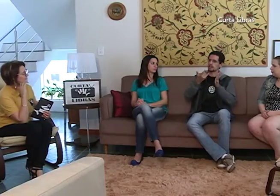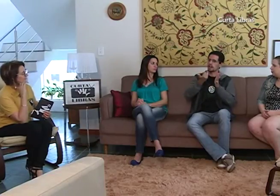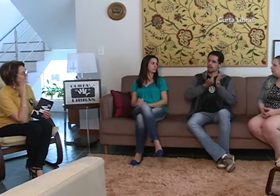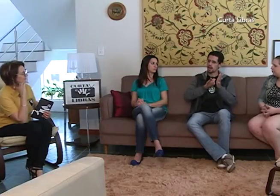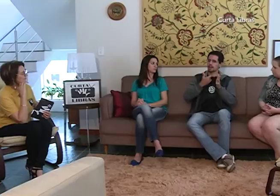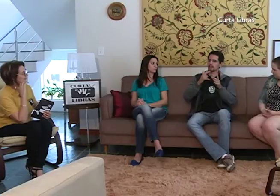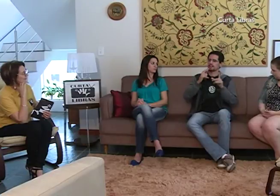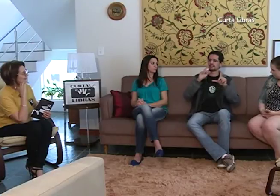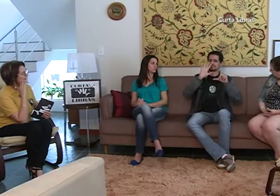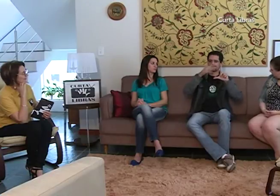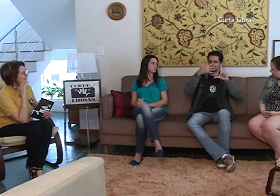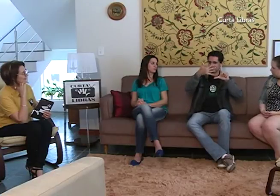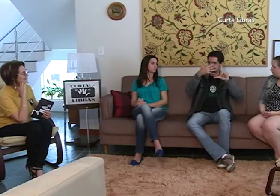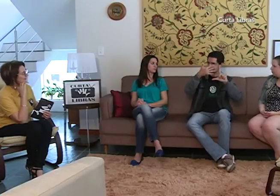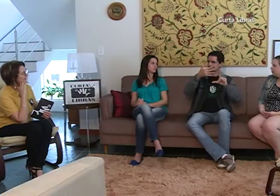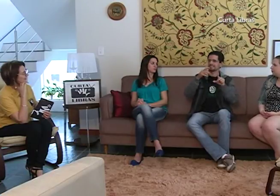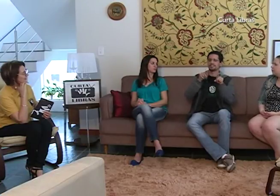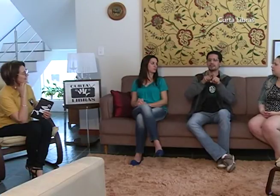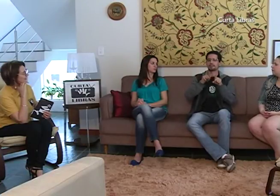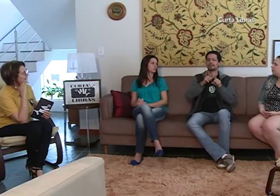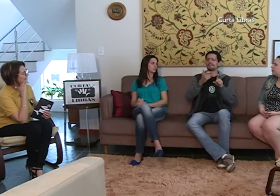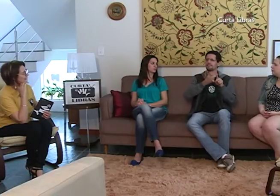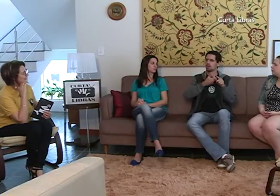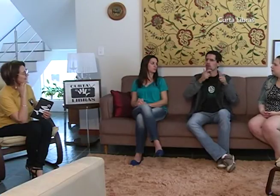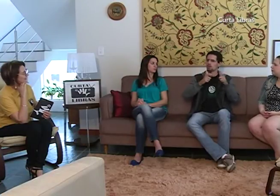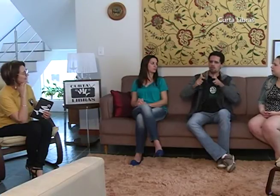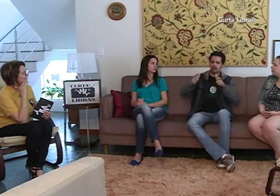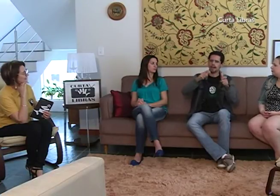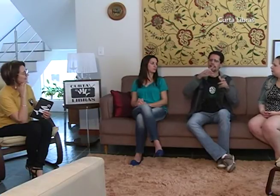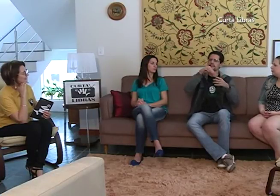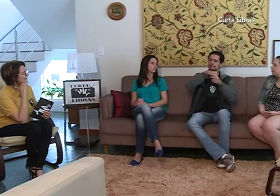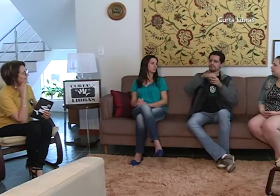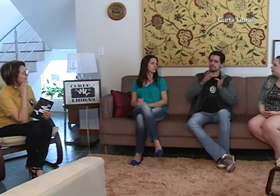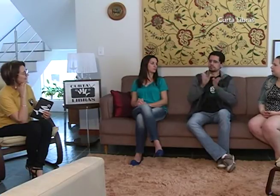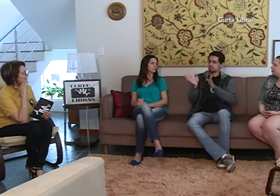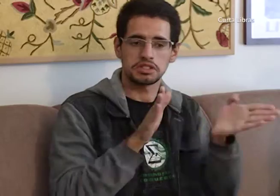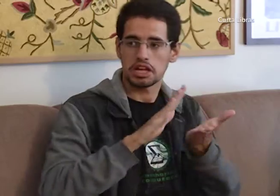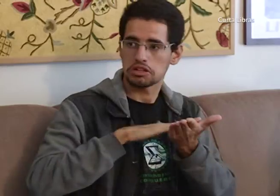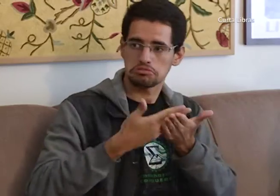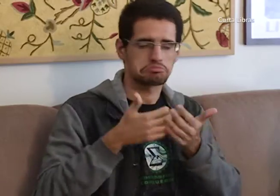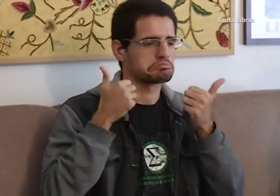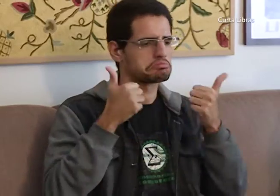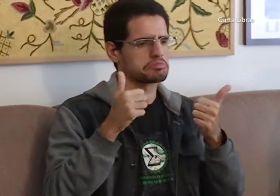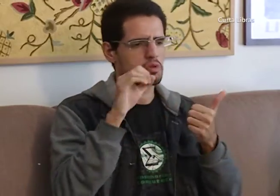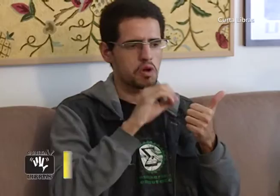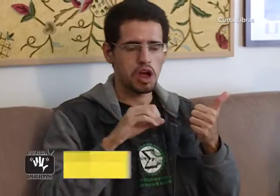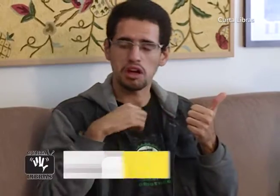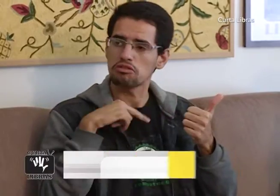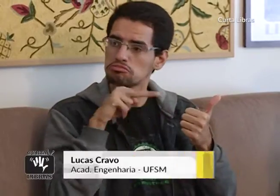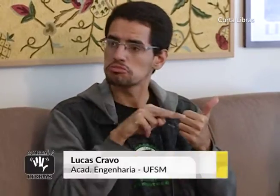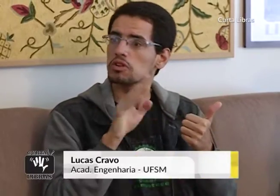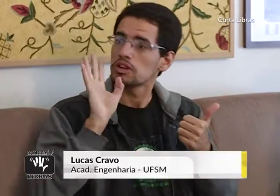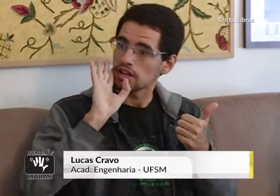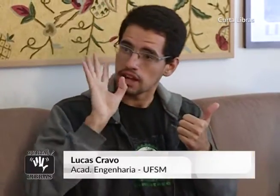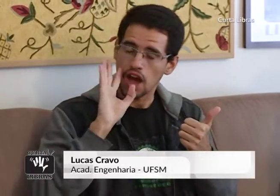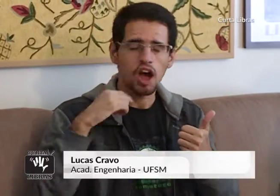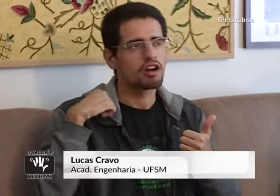E eu vi no YouTube um vídeo informativo sobre o vestibular acessível e a presença de intérprete de Libras aqui e achei muito